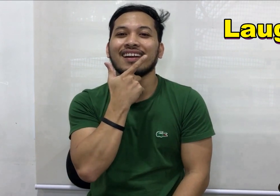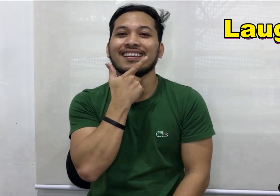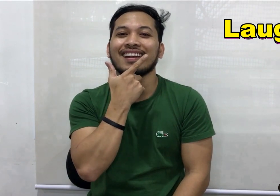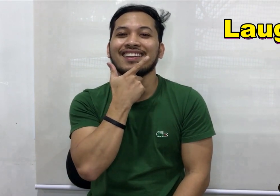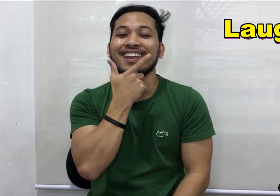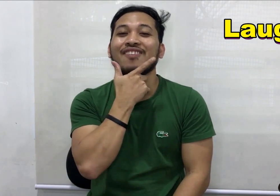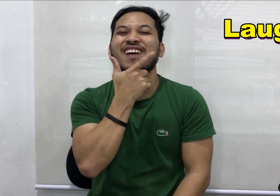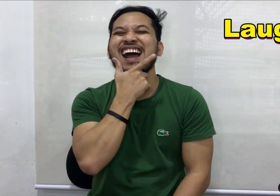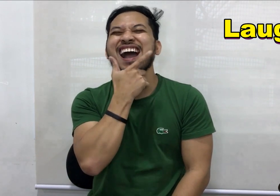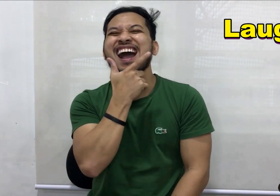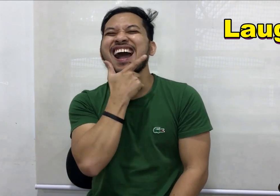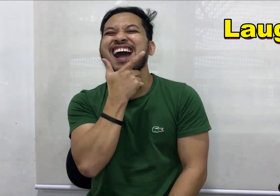Ayan,